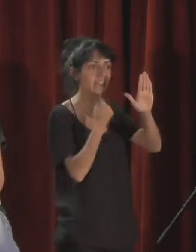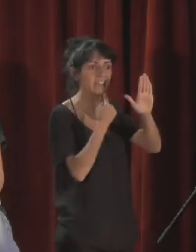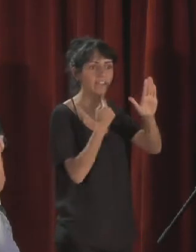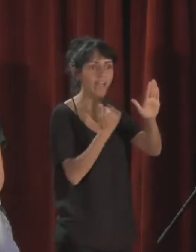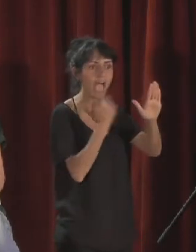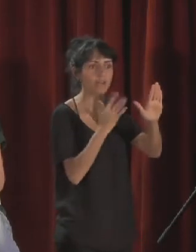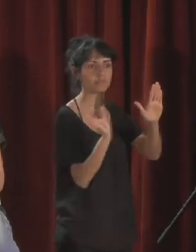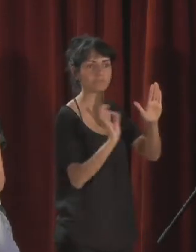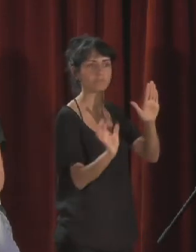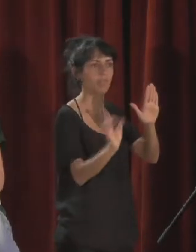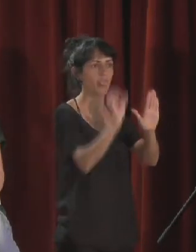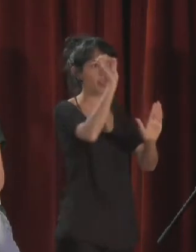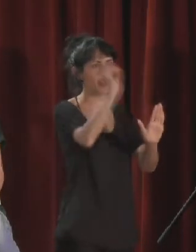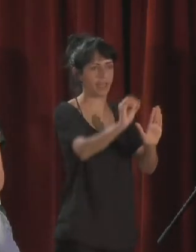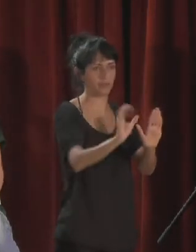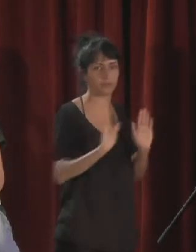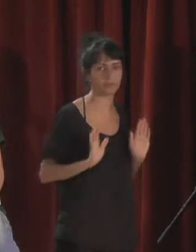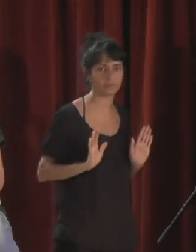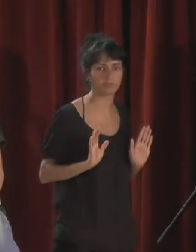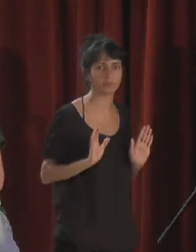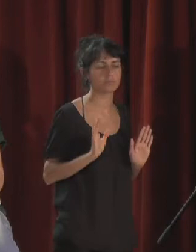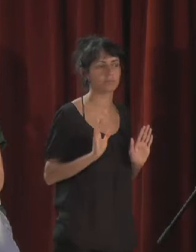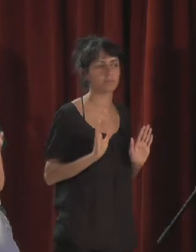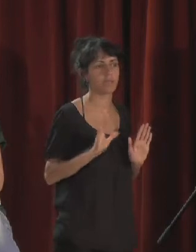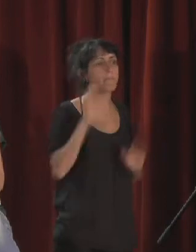nun país democrático.